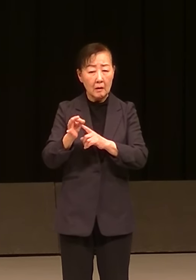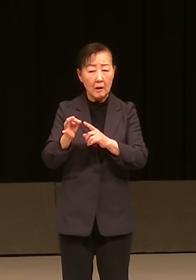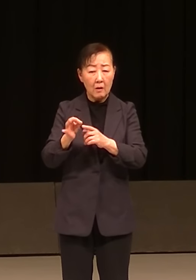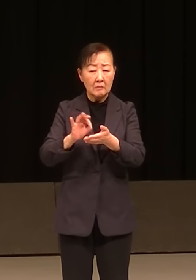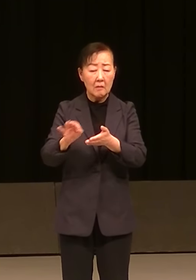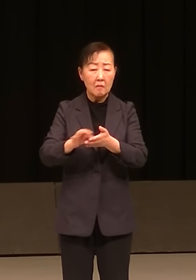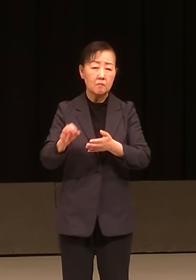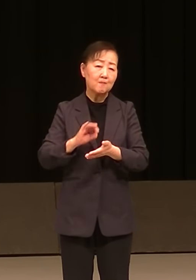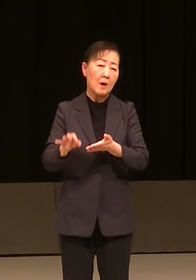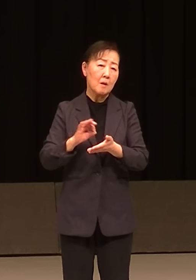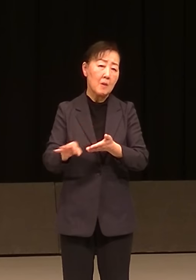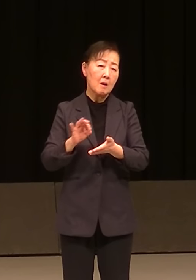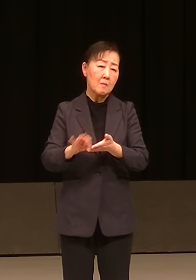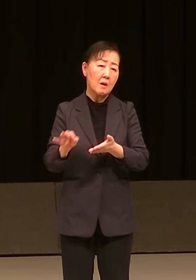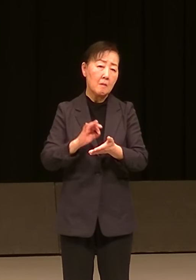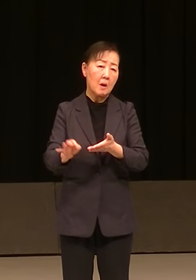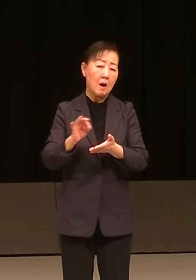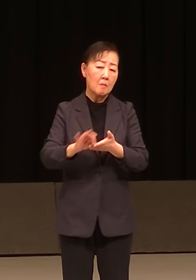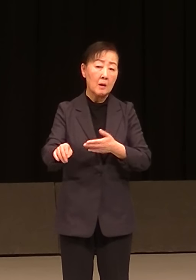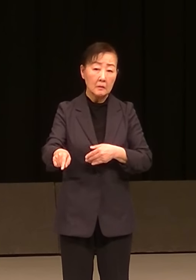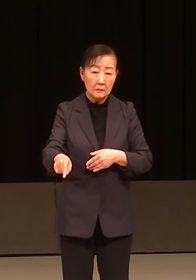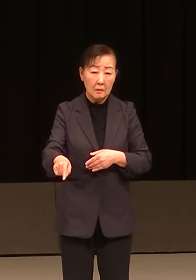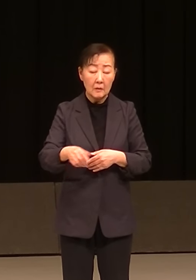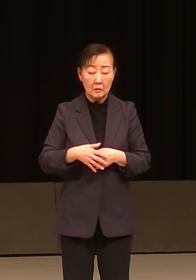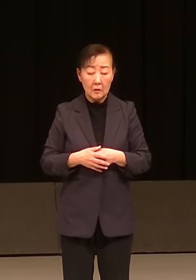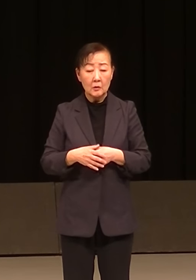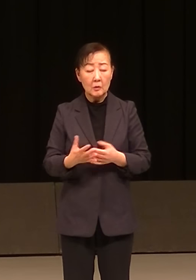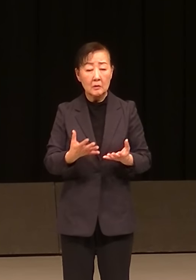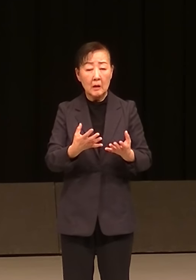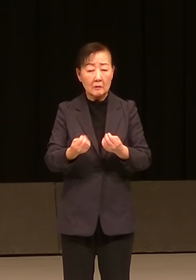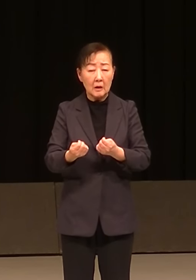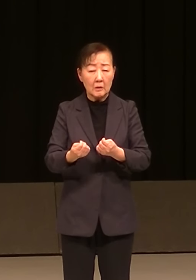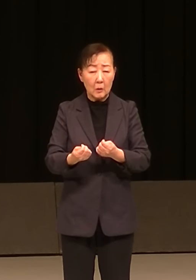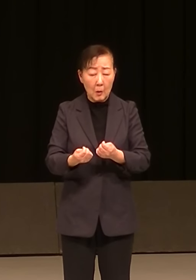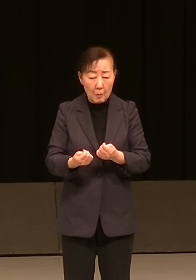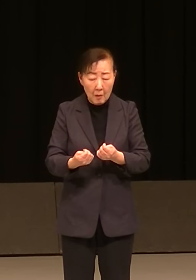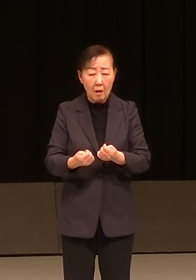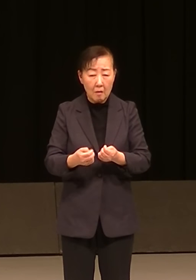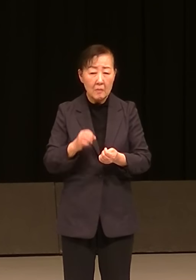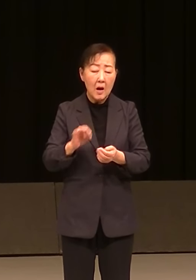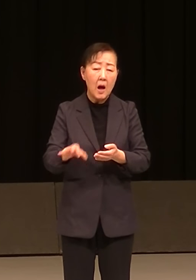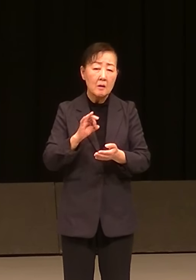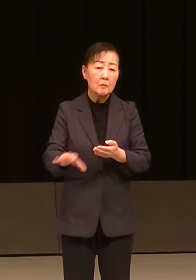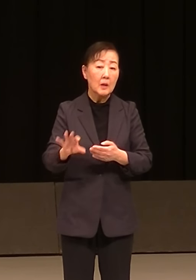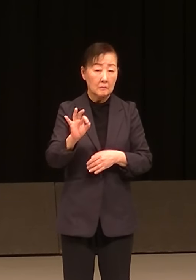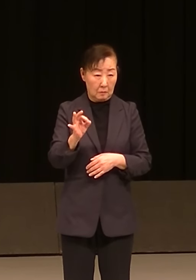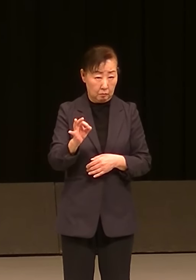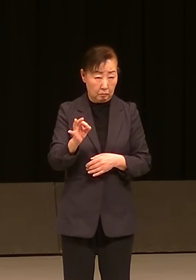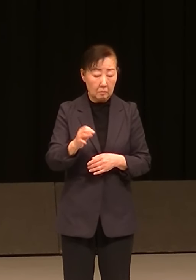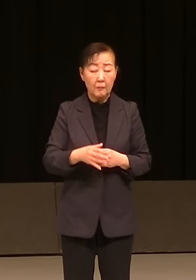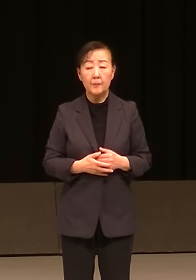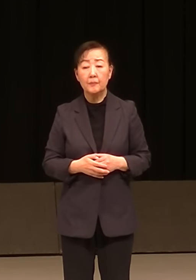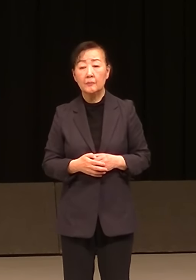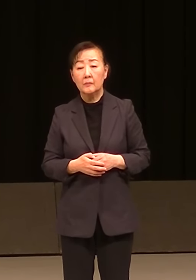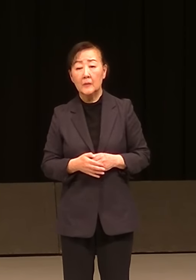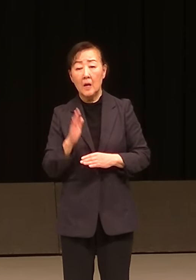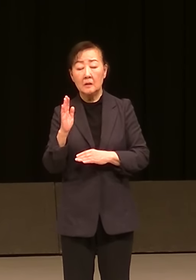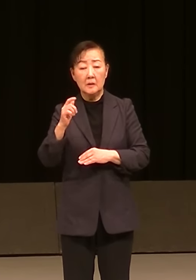い放題に使います。その多くの部分が動きに回るようなことにもなりかねない。もしこの政府